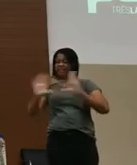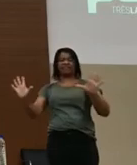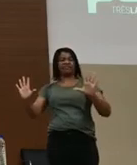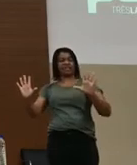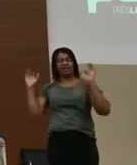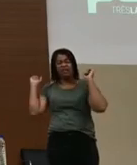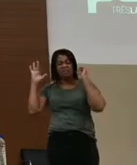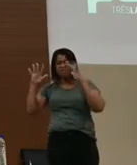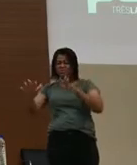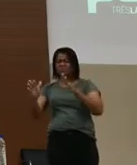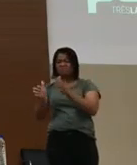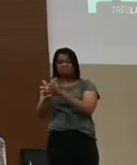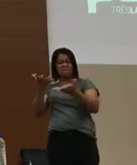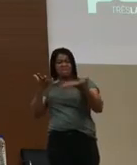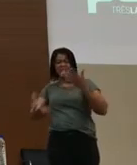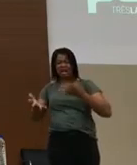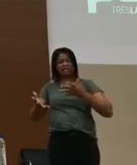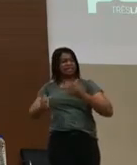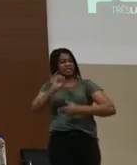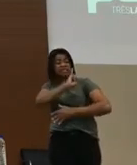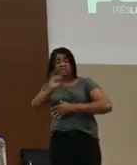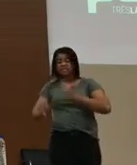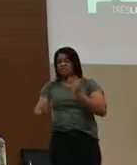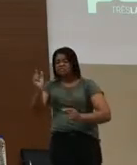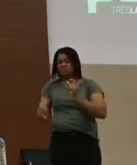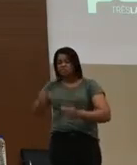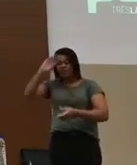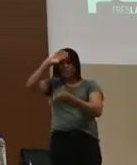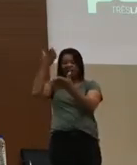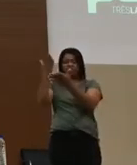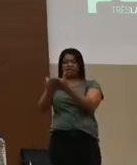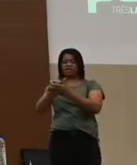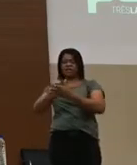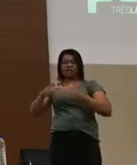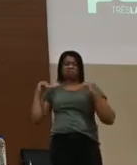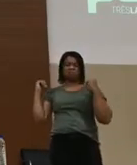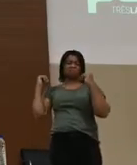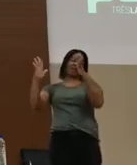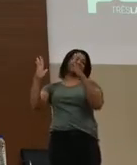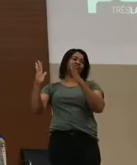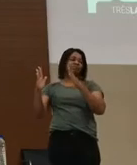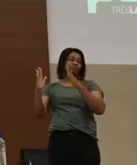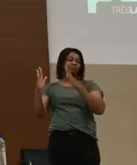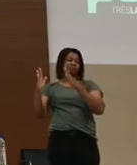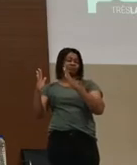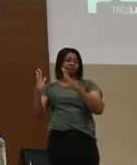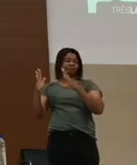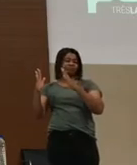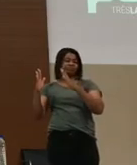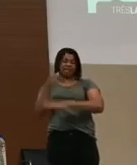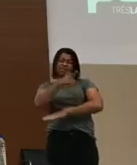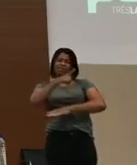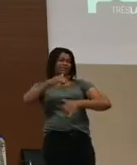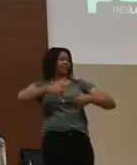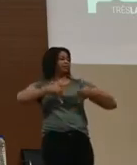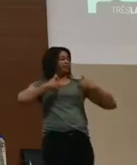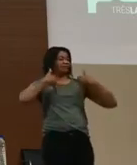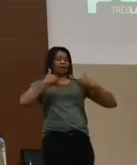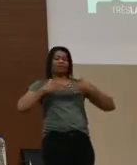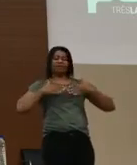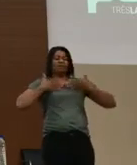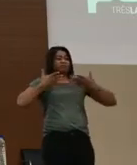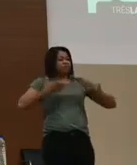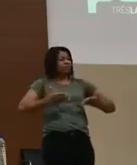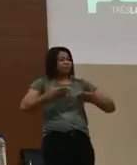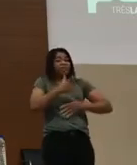quem crer nele, sem nenhuma vaidade. Isso é muito lindo. Eu